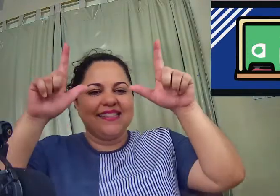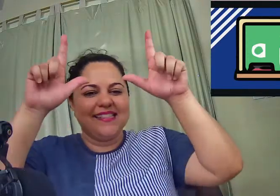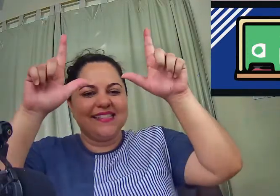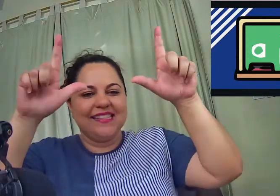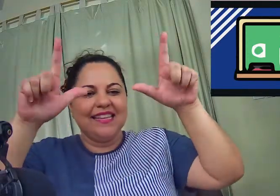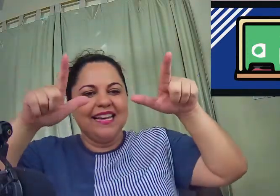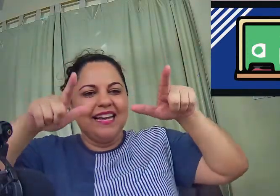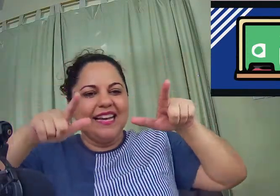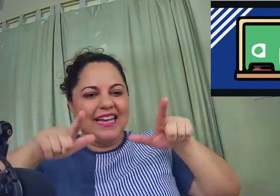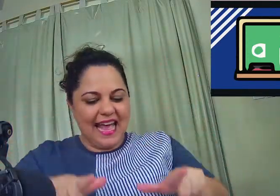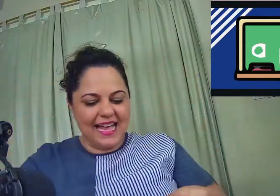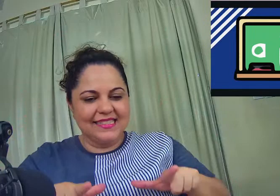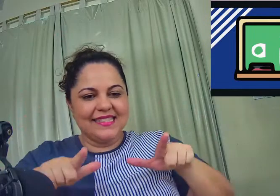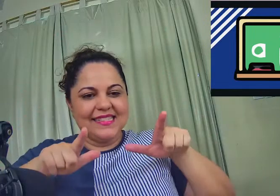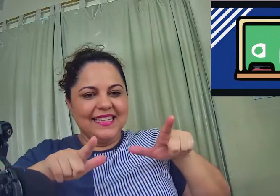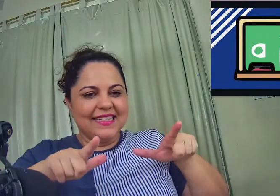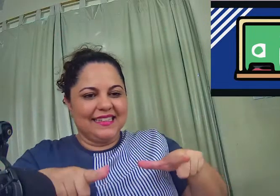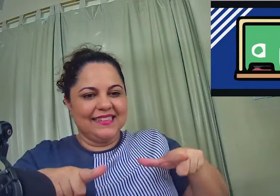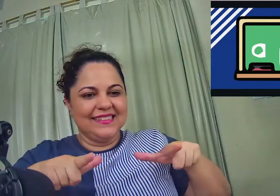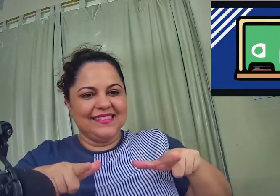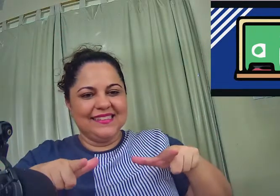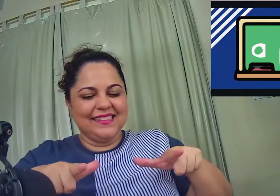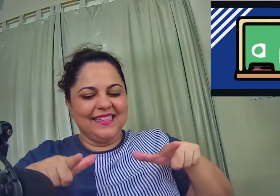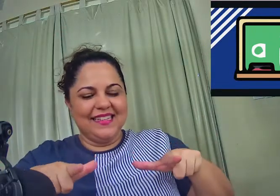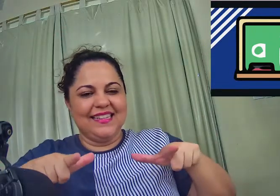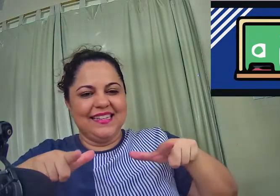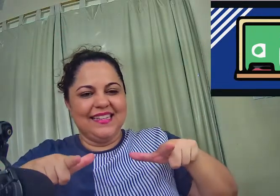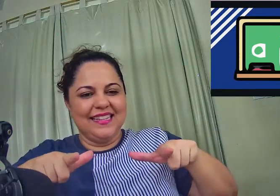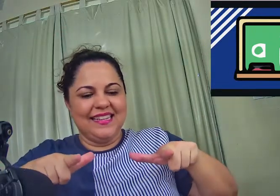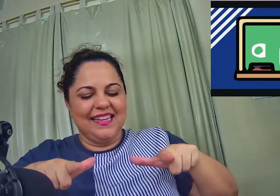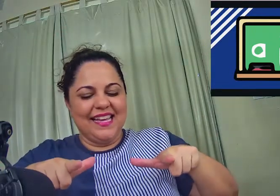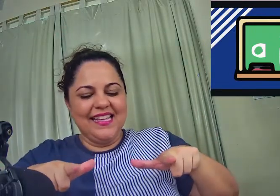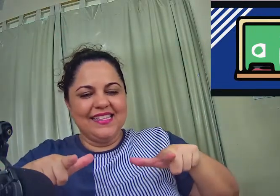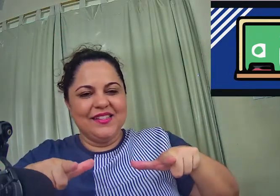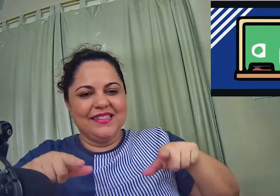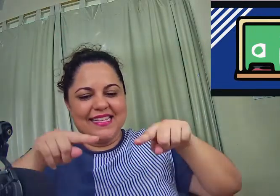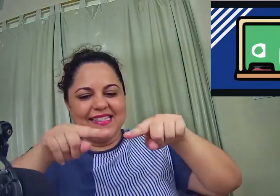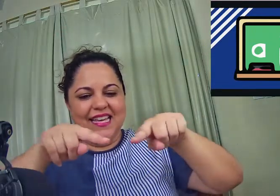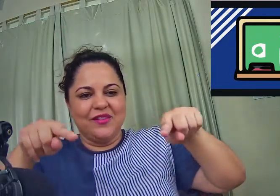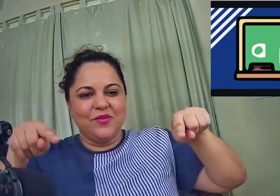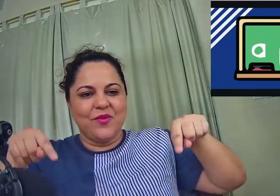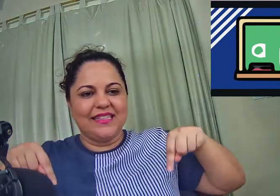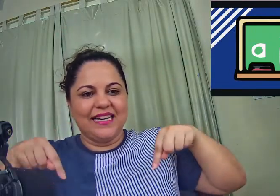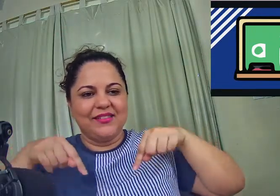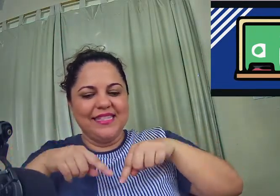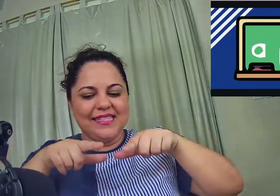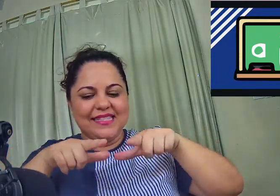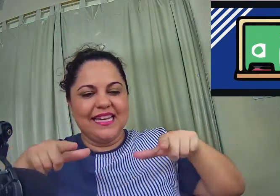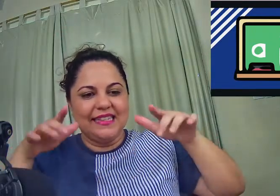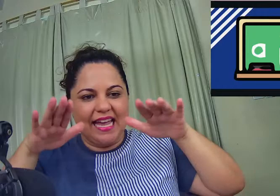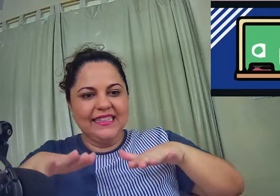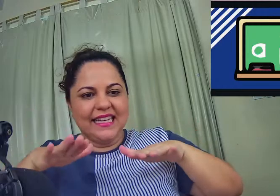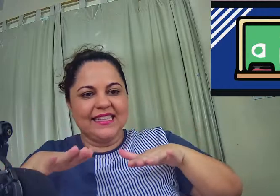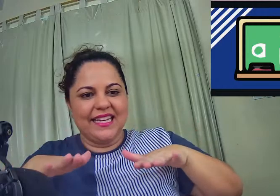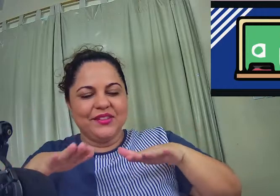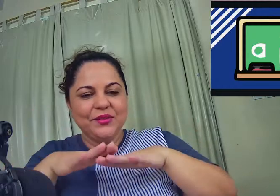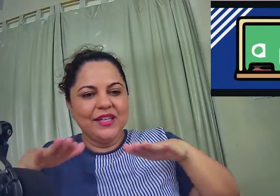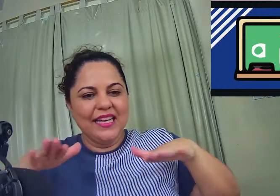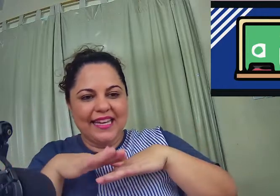faz assim, né? Desenha um quadrado assim, ele está entendendo que é